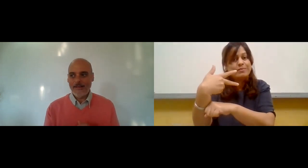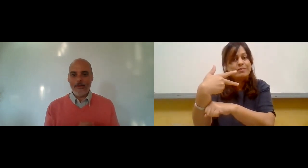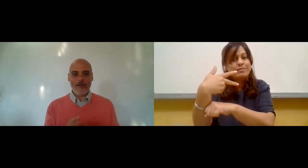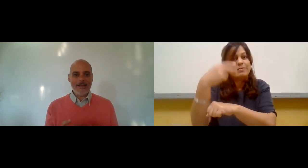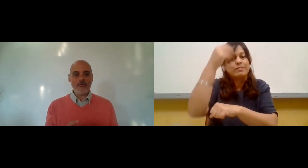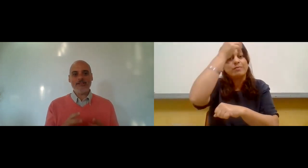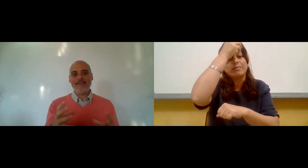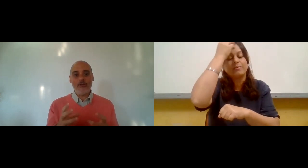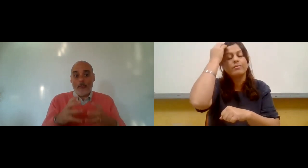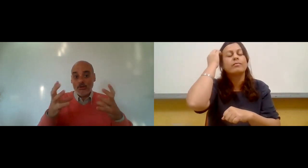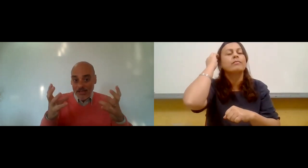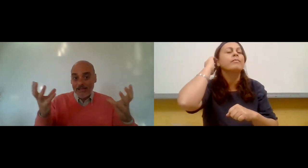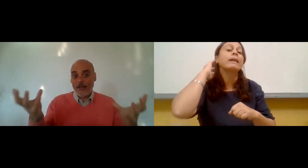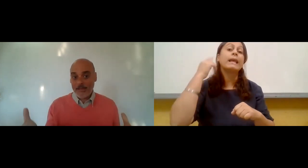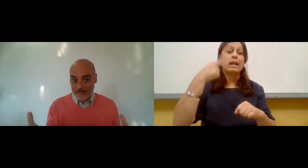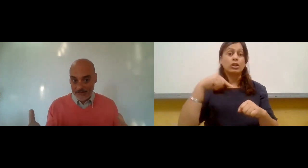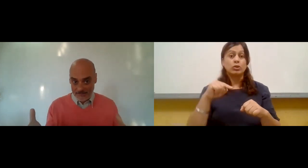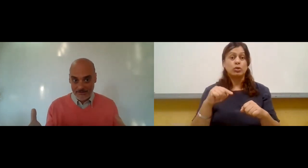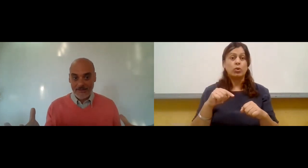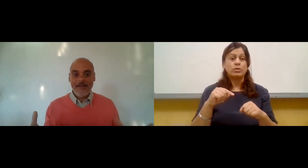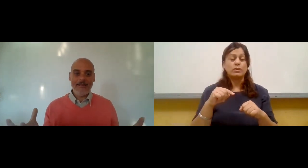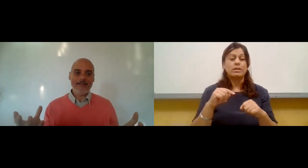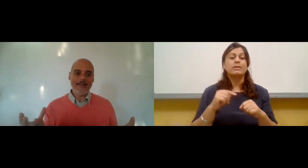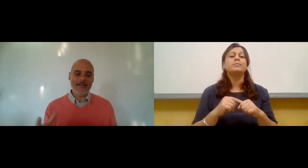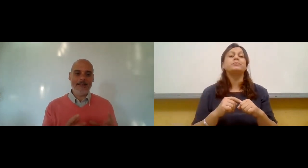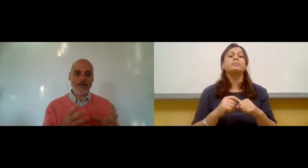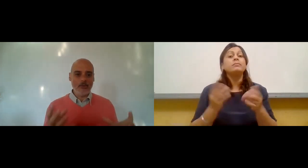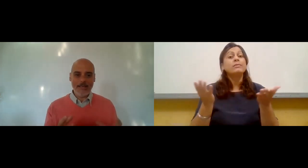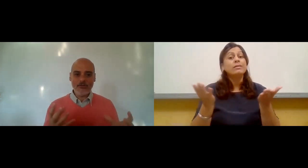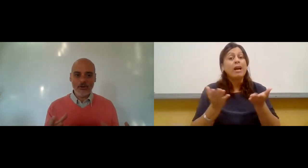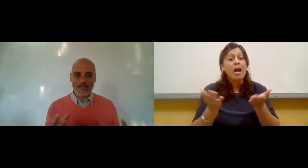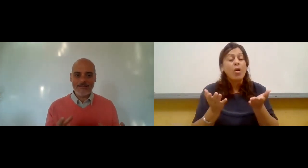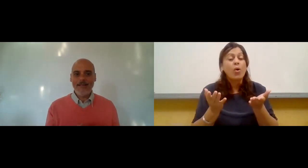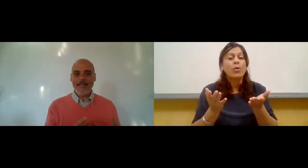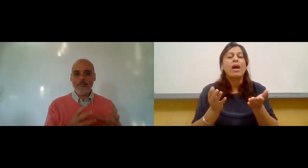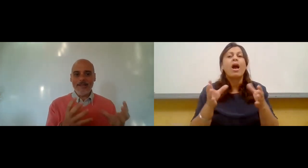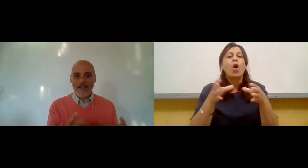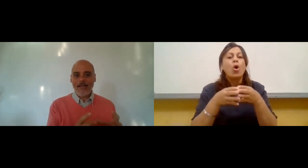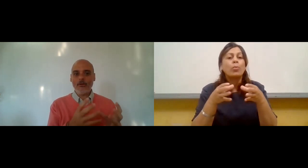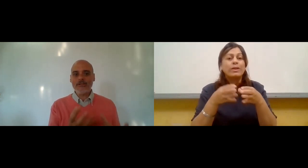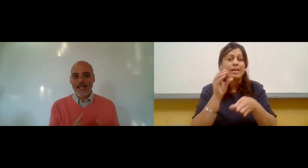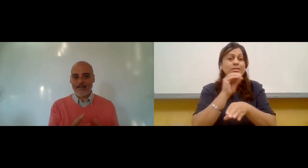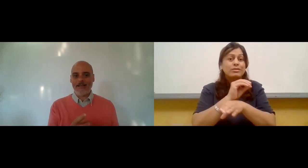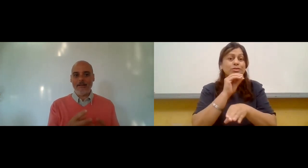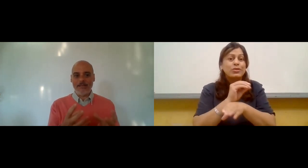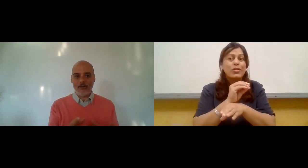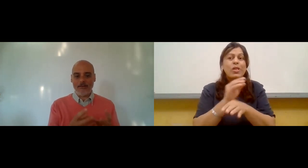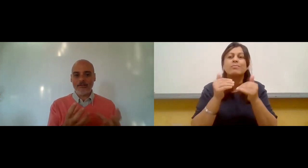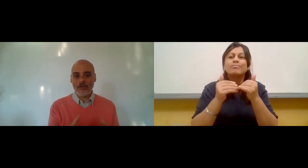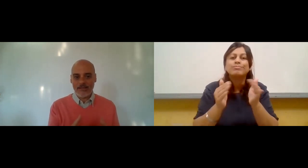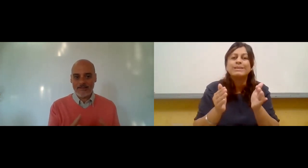Entonces, lo que estamos asistiendo espontáneamente es que las comunidades sordas empezaron a encontrar en